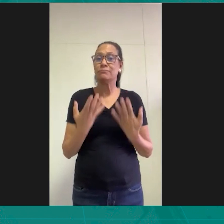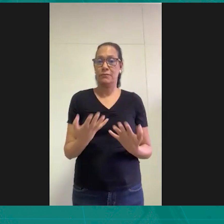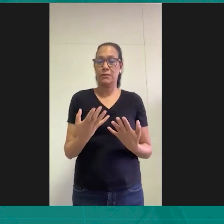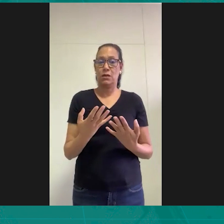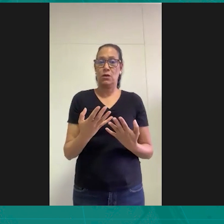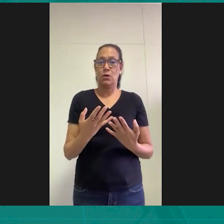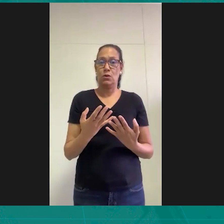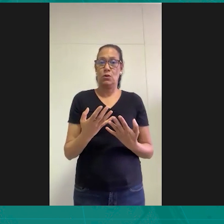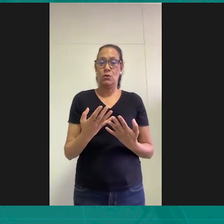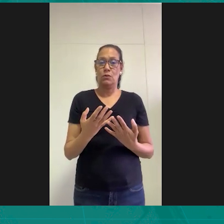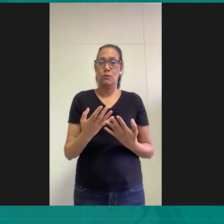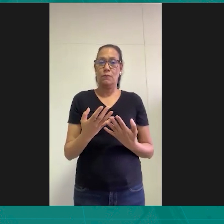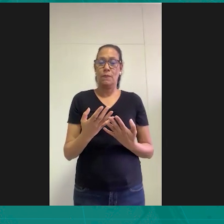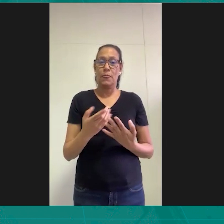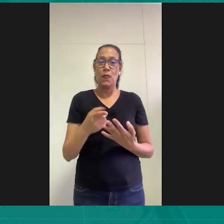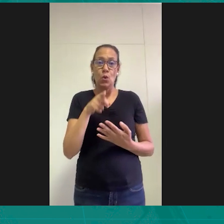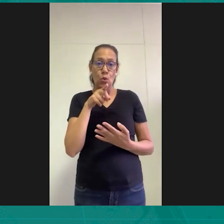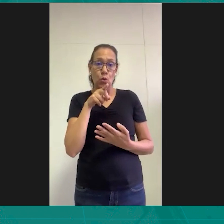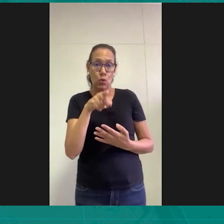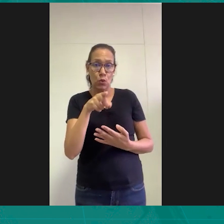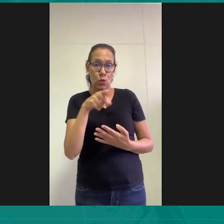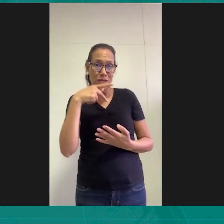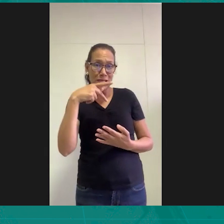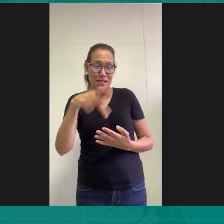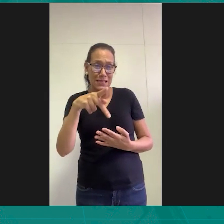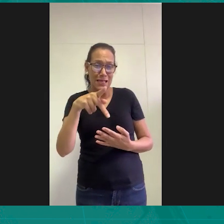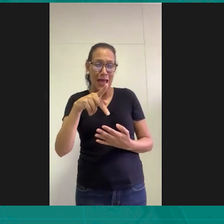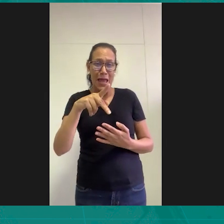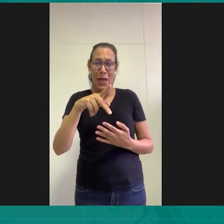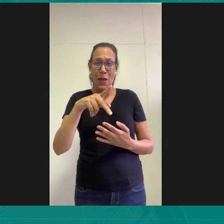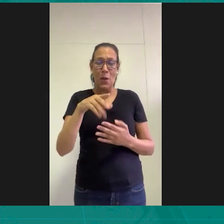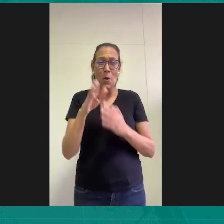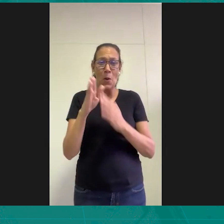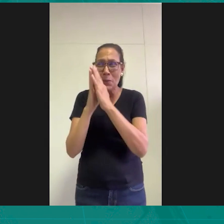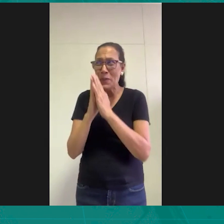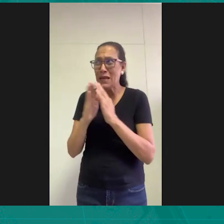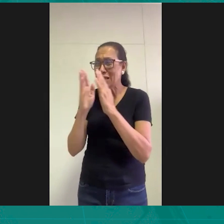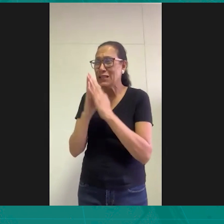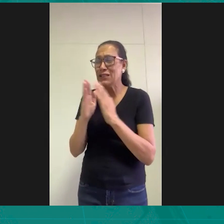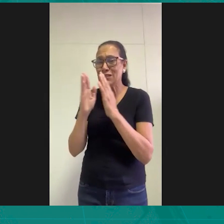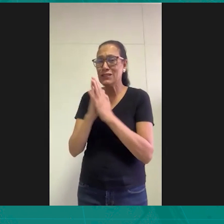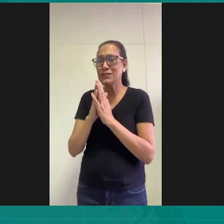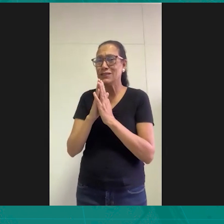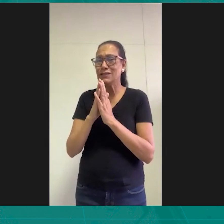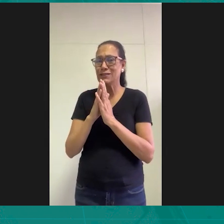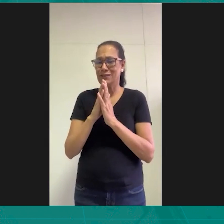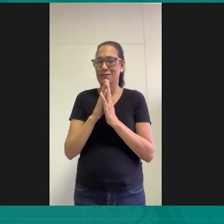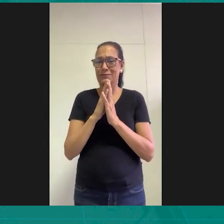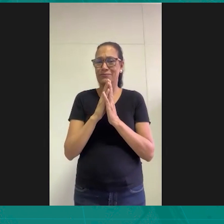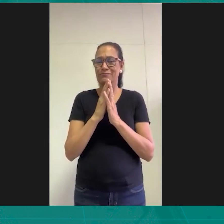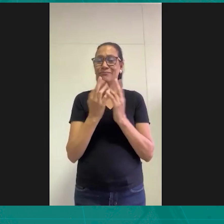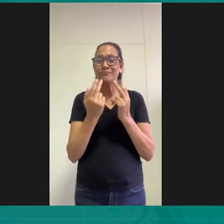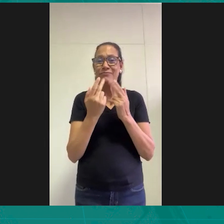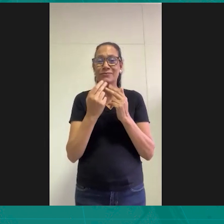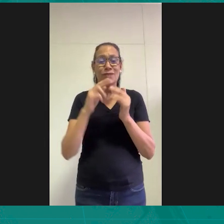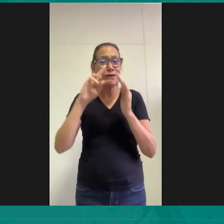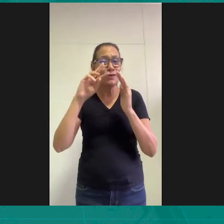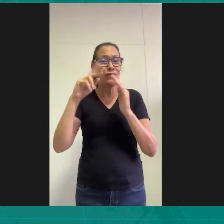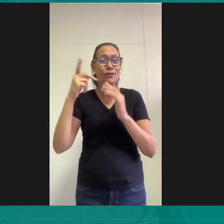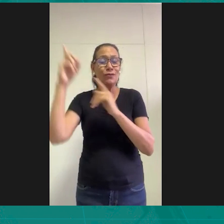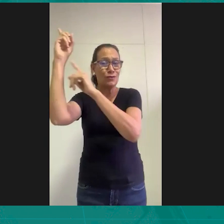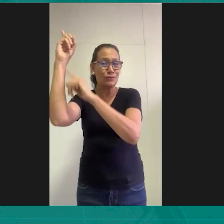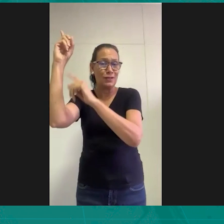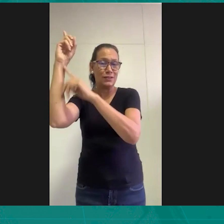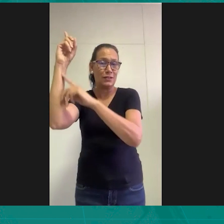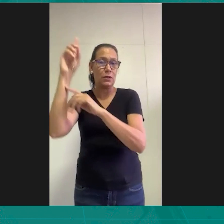Não é você pedir para ganhar na loteria, não é você pedir, né, para ter alguém te dar de presente uma lancha,